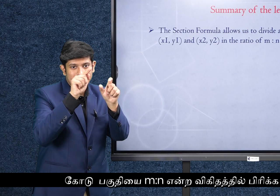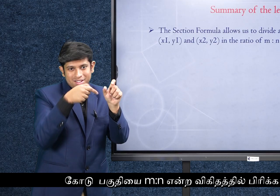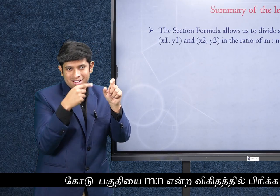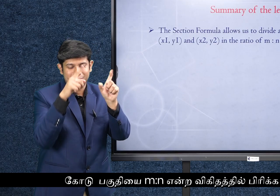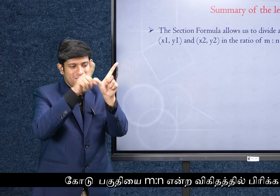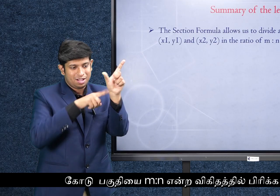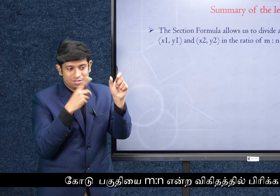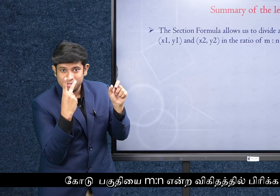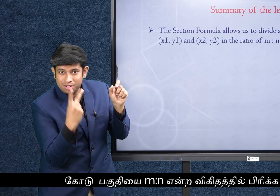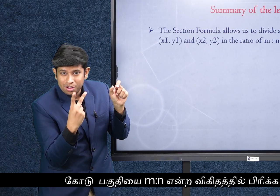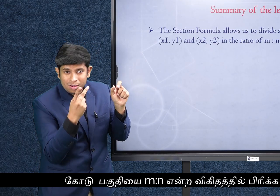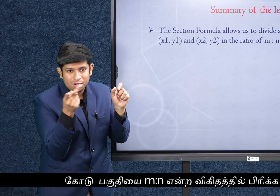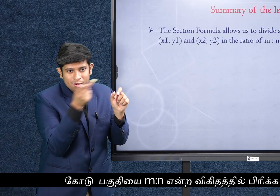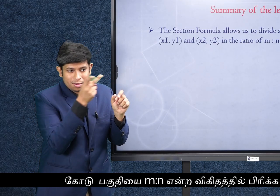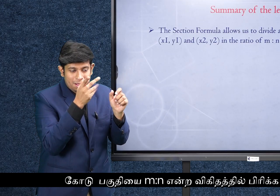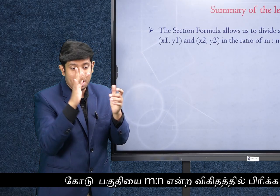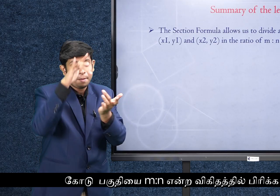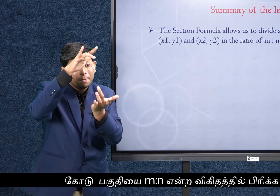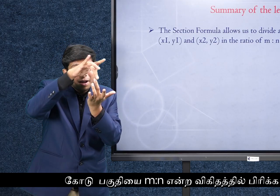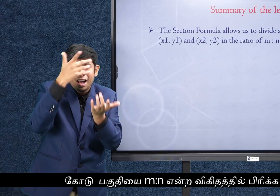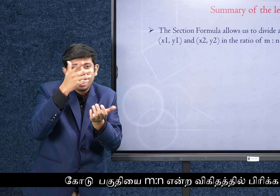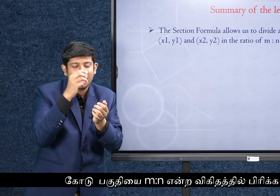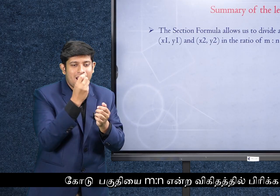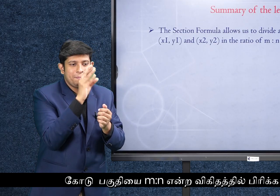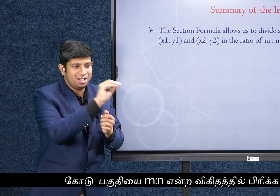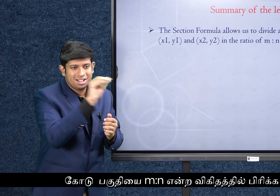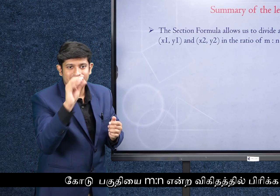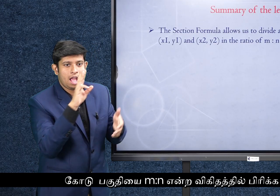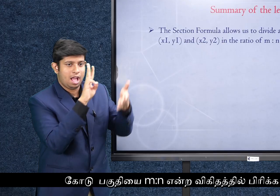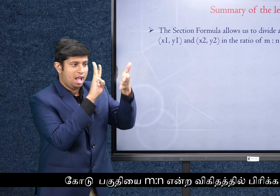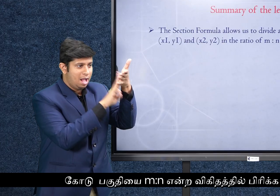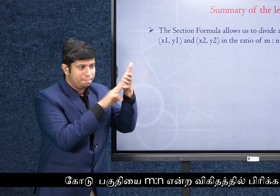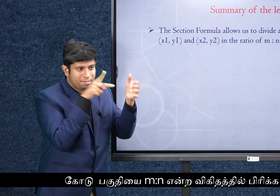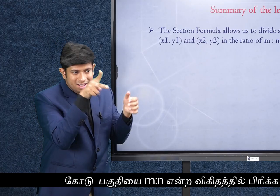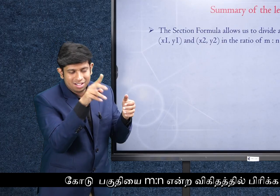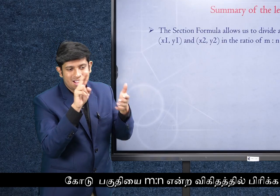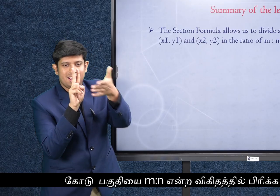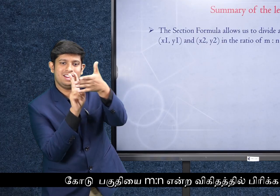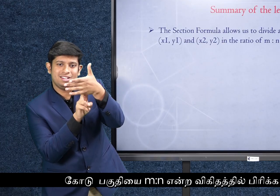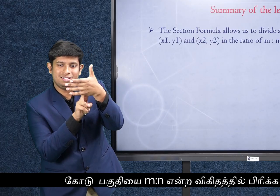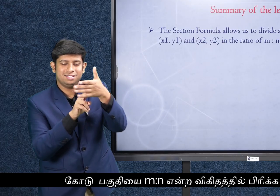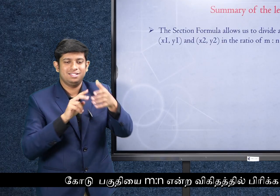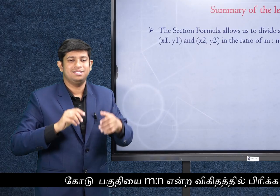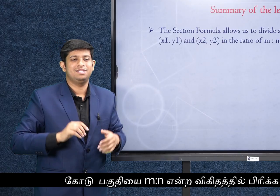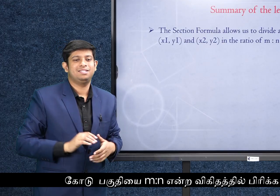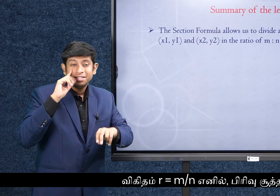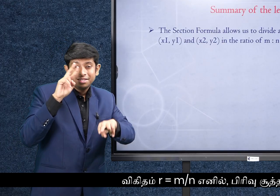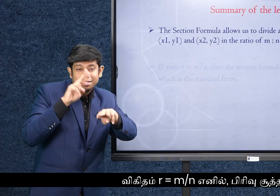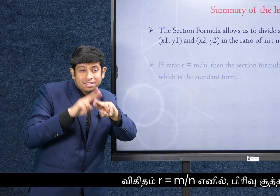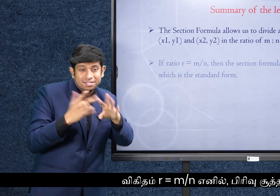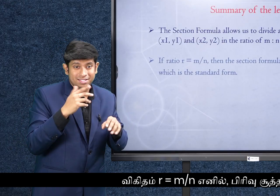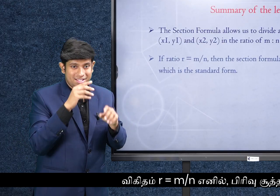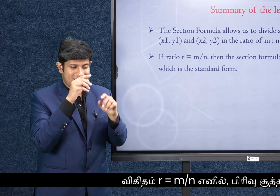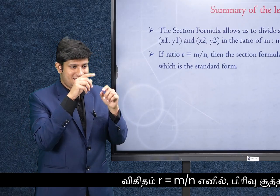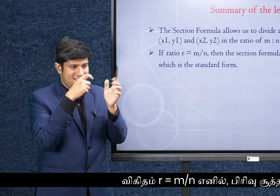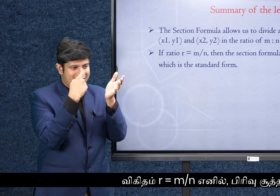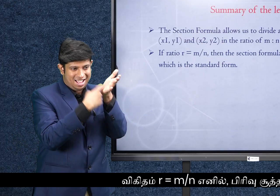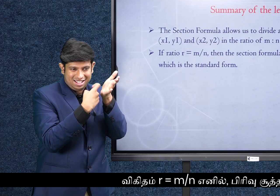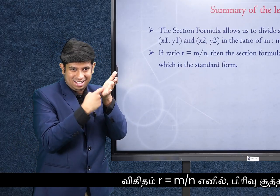பகுதியை எம் அரைப்புள்ளி என் என்ற விகிதத்தில் பிரிக்க அனுமதிக்கிறது. விகிதம் ஆர் ஈடு